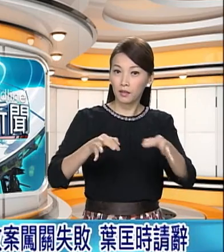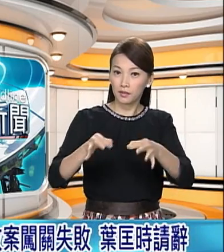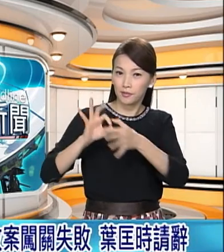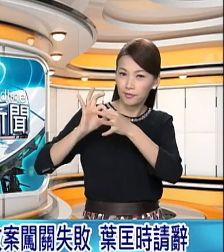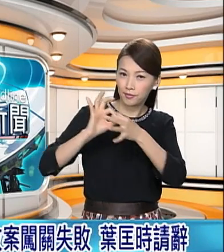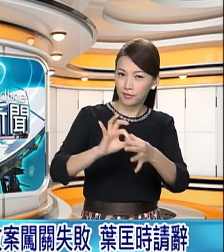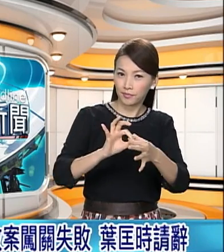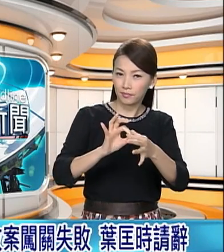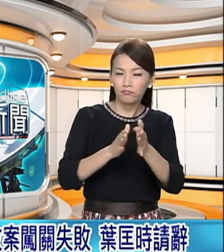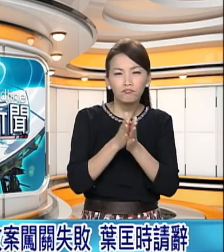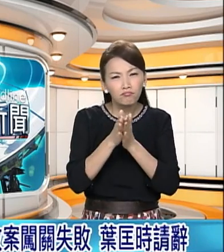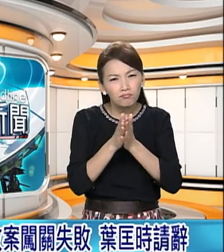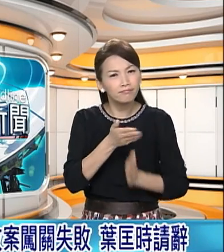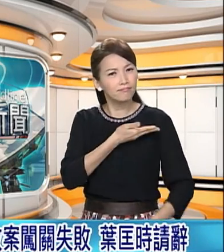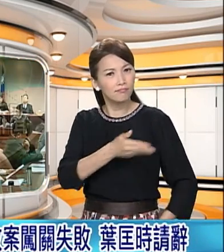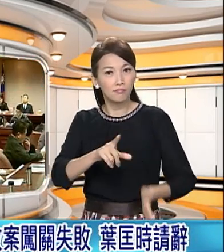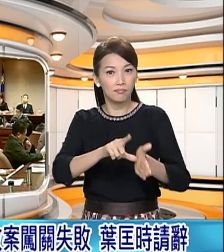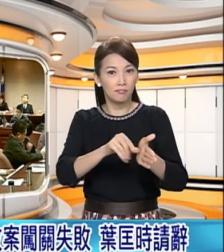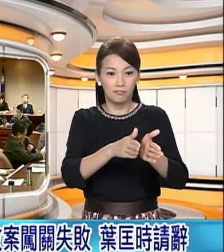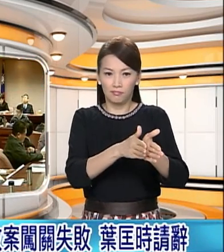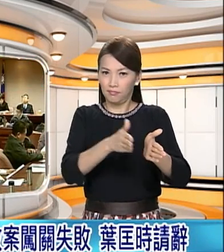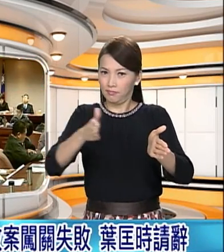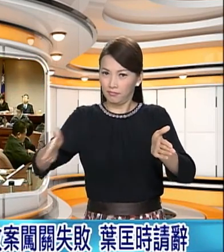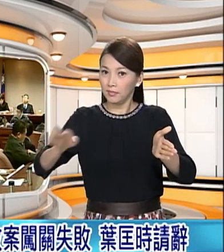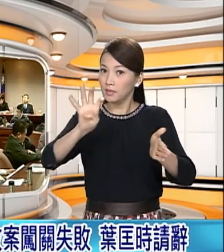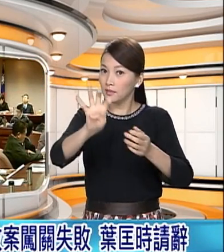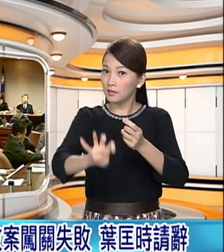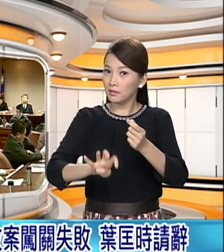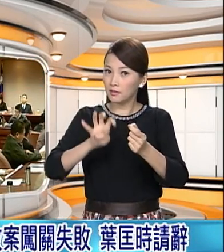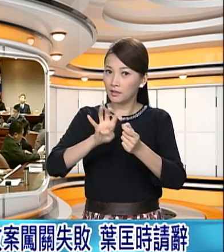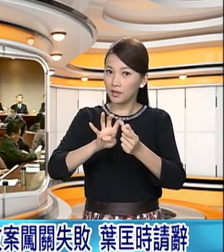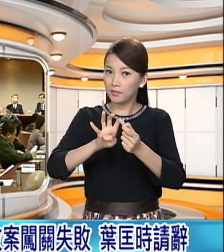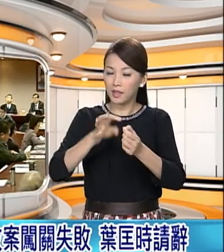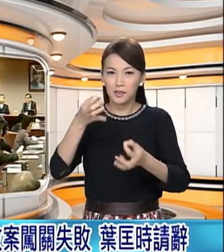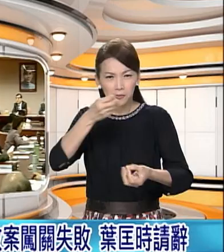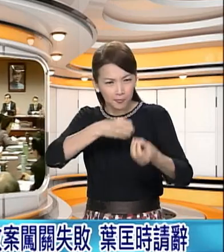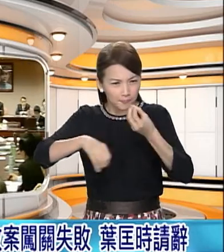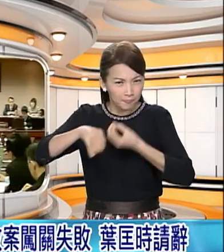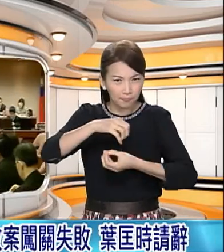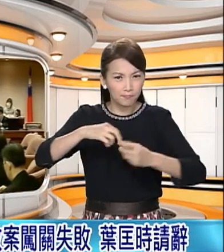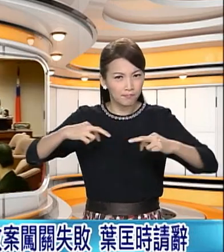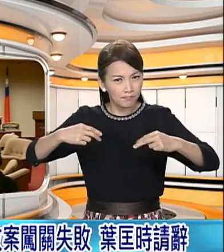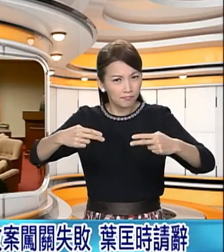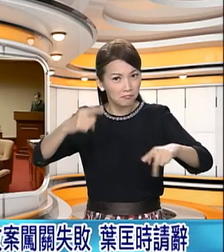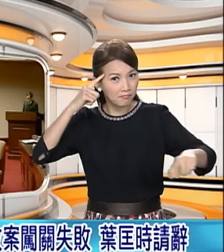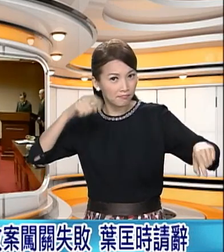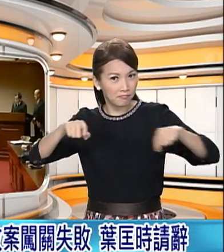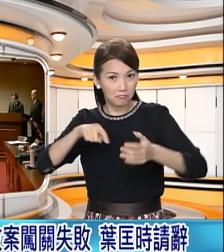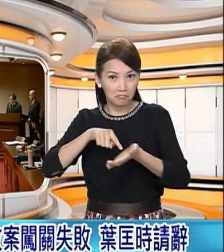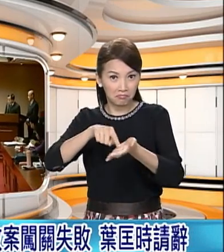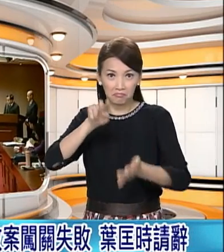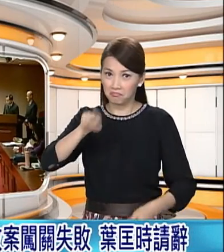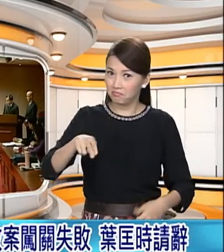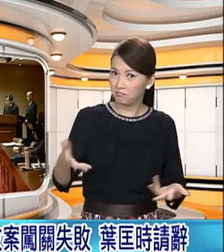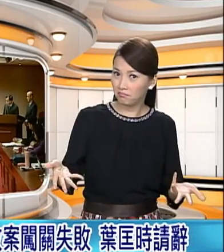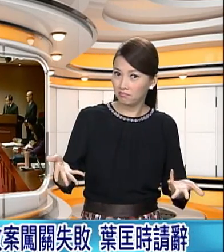高铁延长特许年限40年，以及财务改善方案，昨天在立法院闯关失